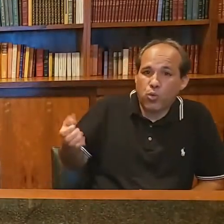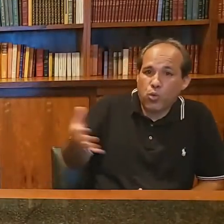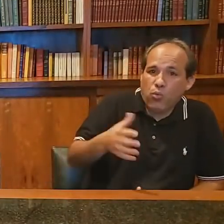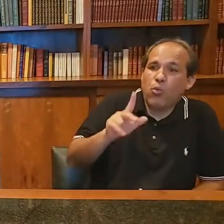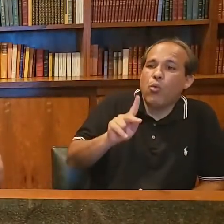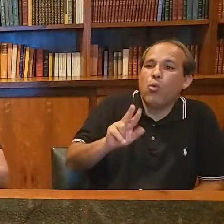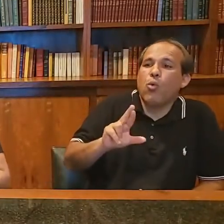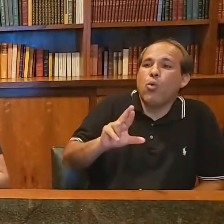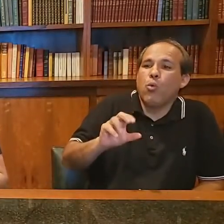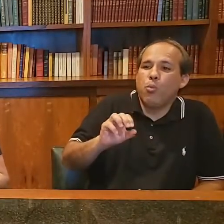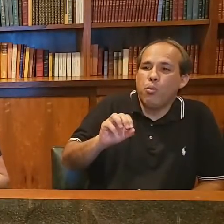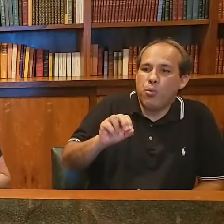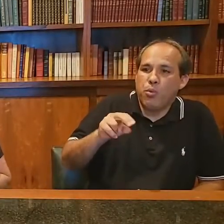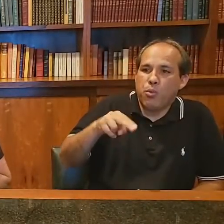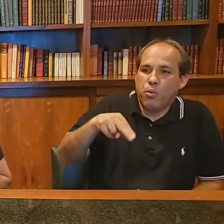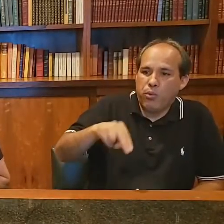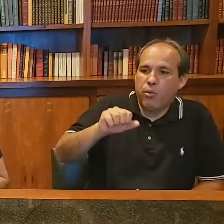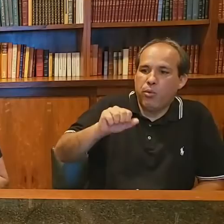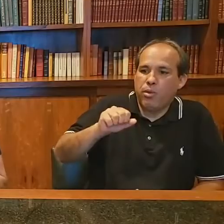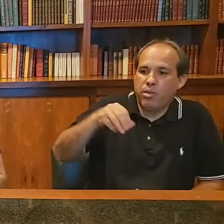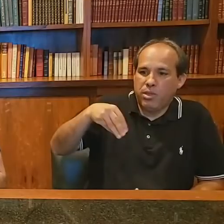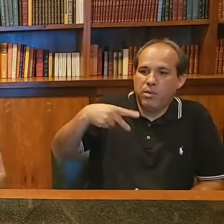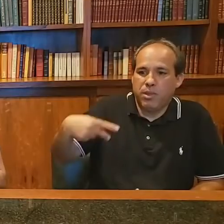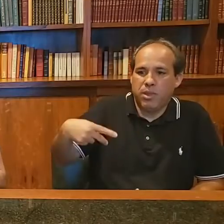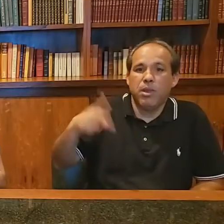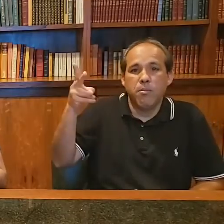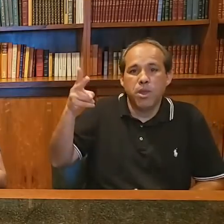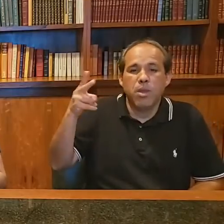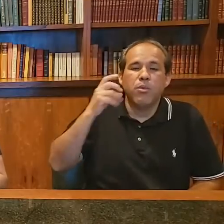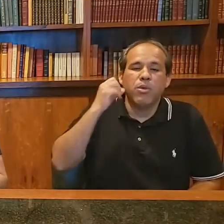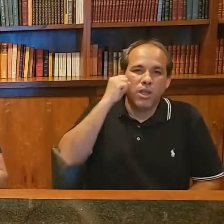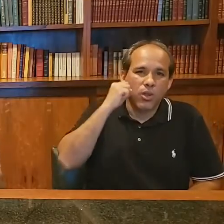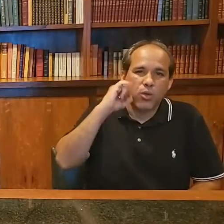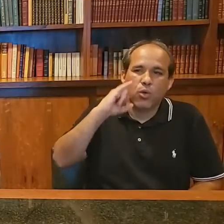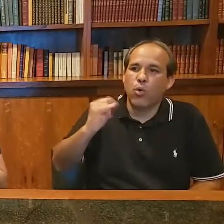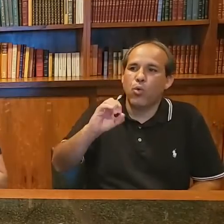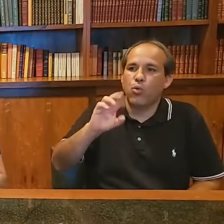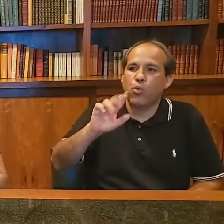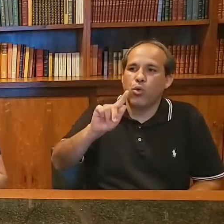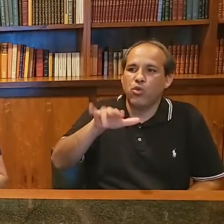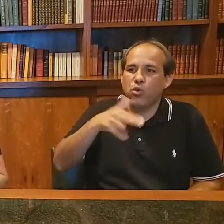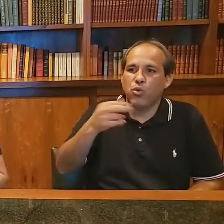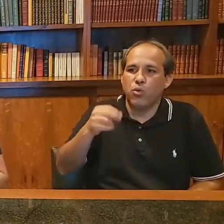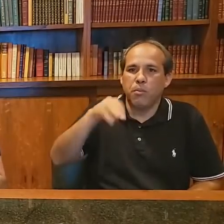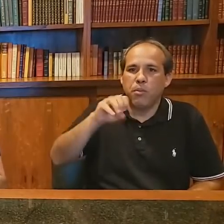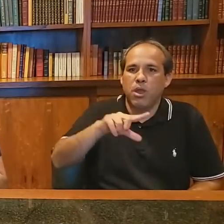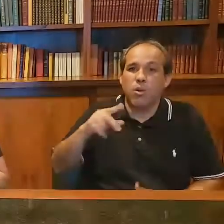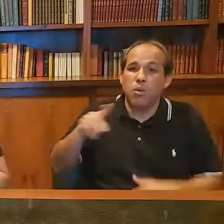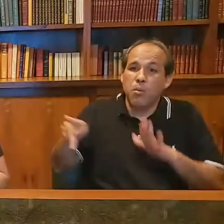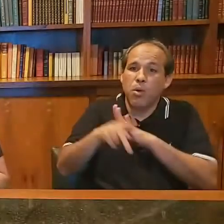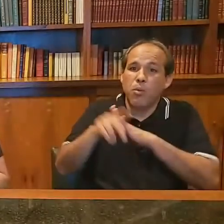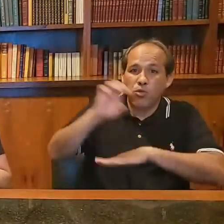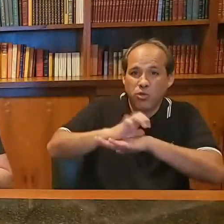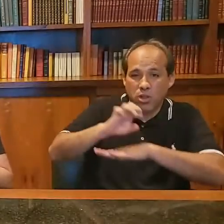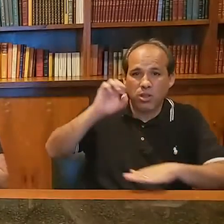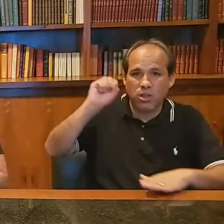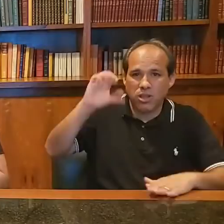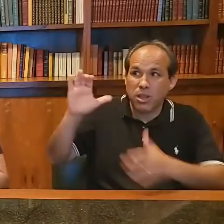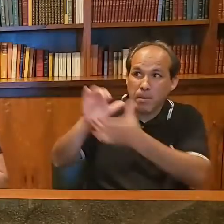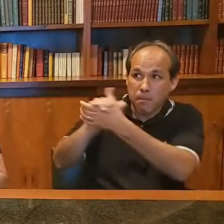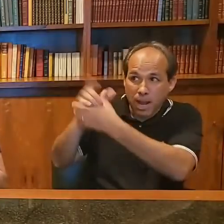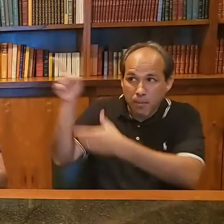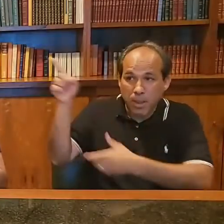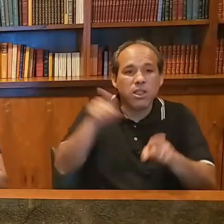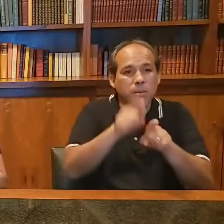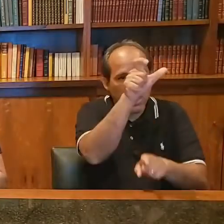de novo, né, nasceu lá com o senador Jorginho Melo de Santa Catarina. Parabéns a Santa Catarina e ao Jorginho Melo. Tá? Aprovamos